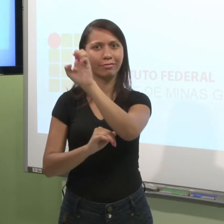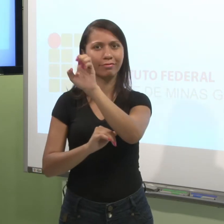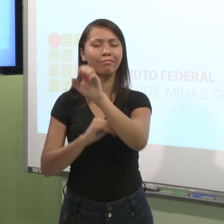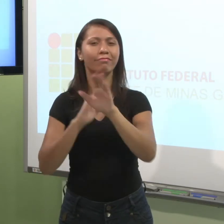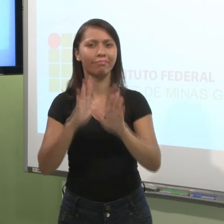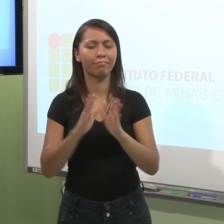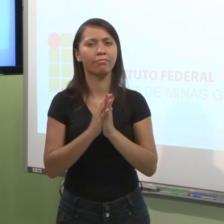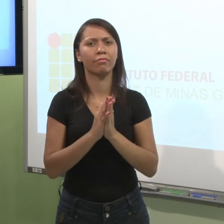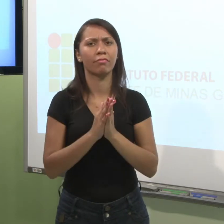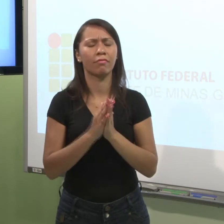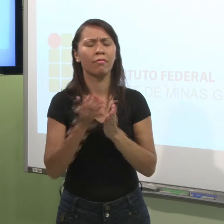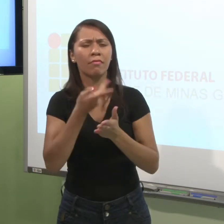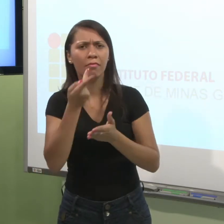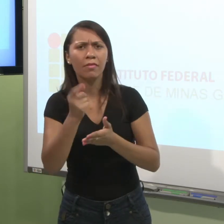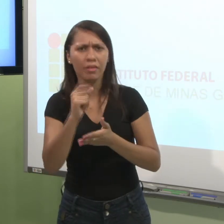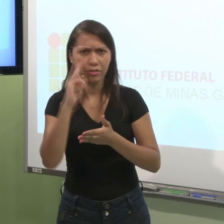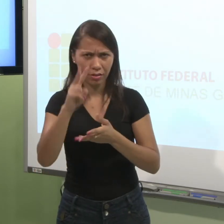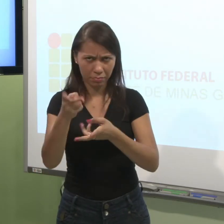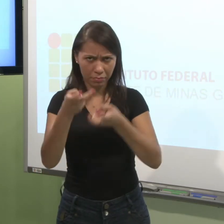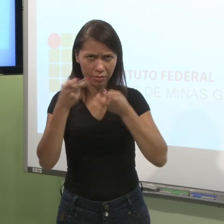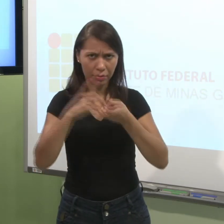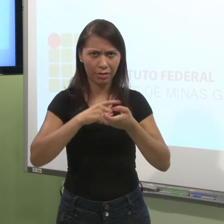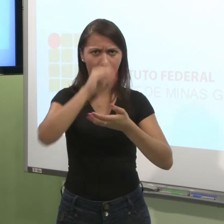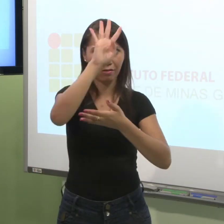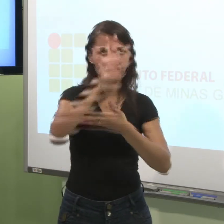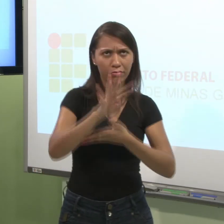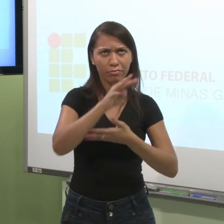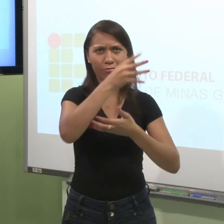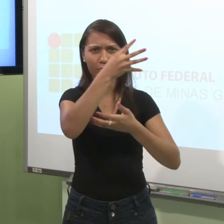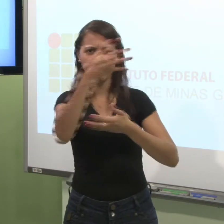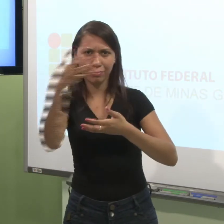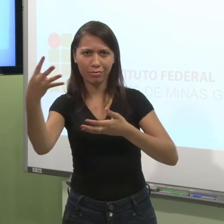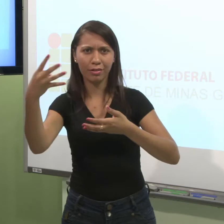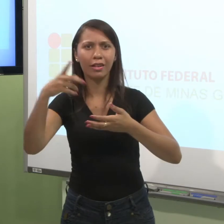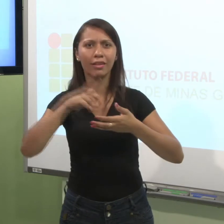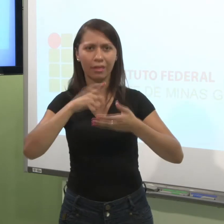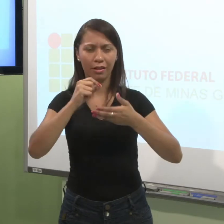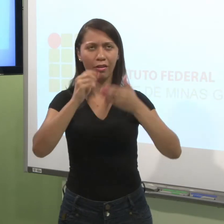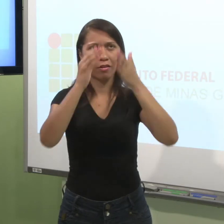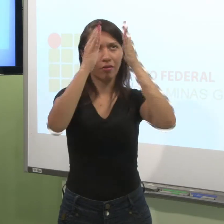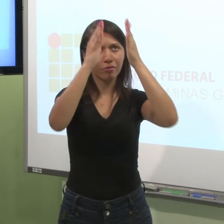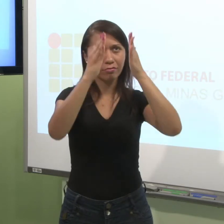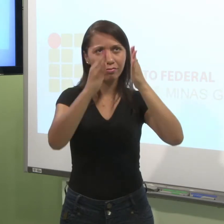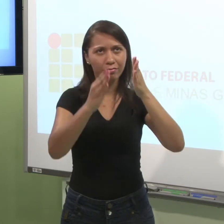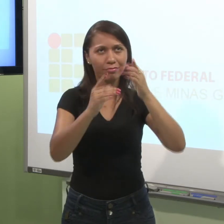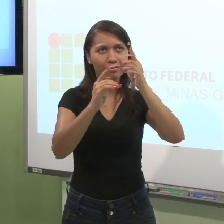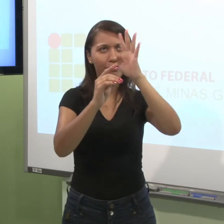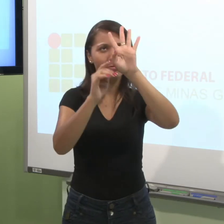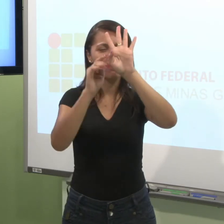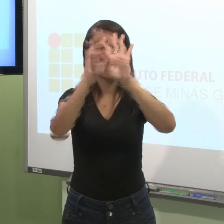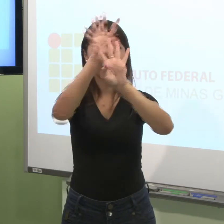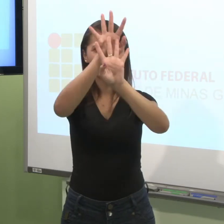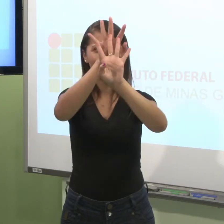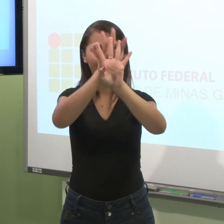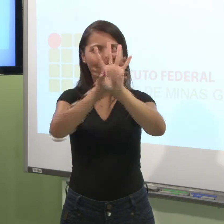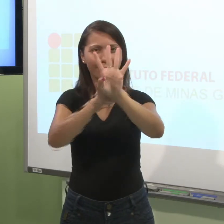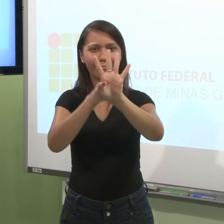há um espaço de cruzamento entre a linha e a coluna? Pois é, esse espaço de cruzamento é chamado de